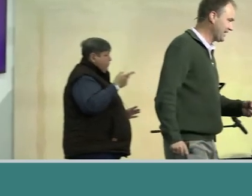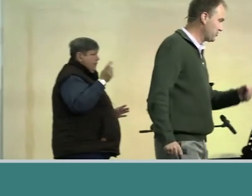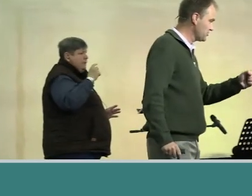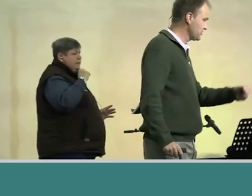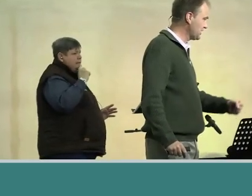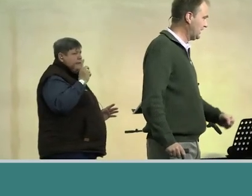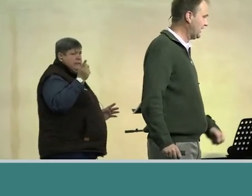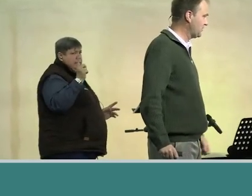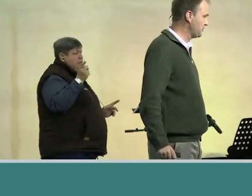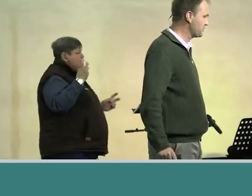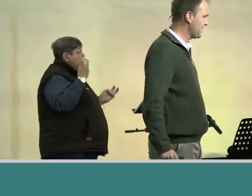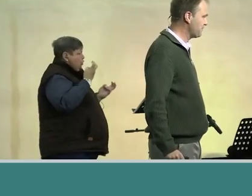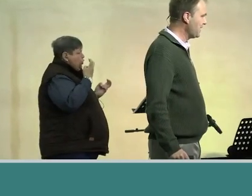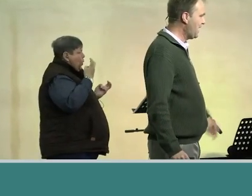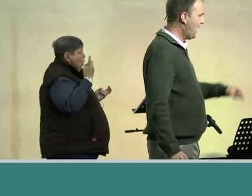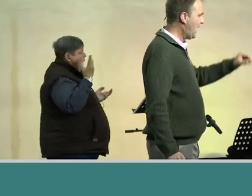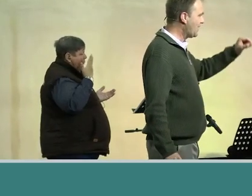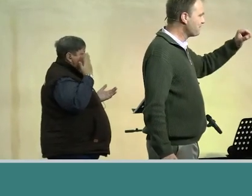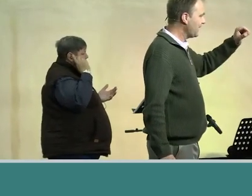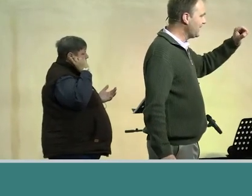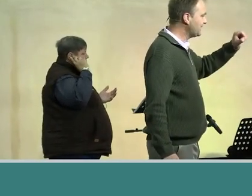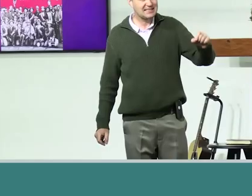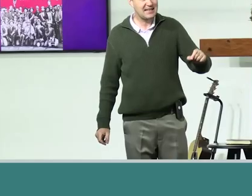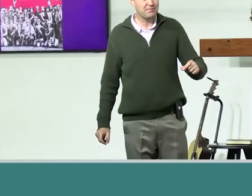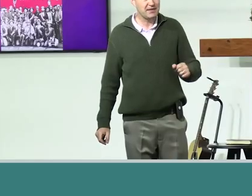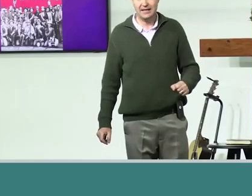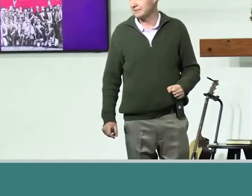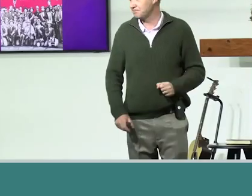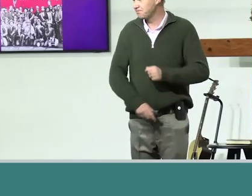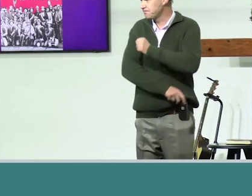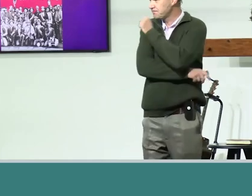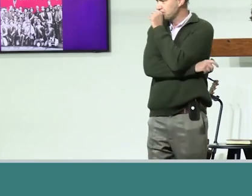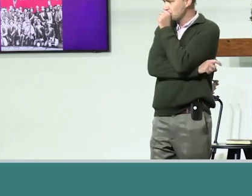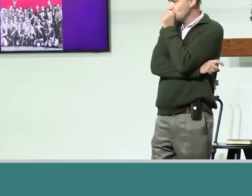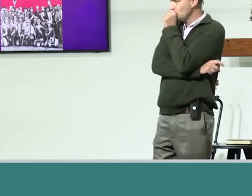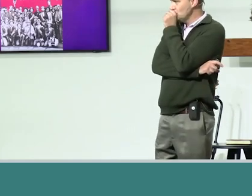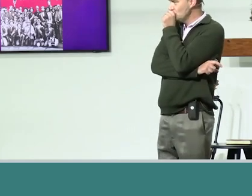hoe dat die hande kreeg ons het geleer daarvan op sem en hy het gesê jyre